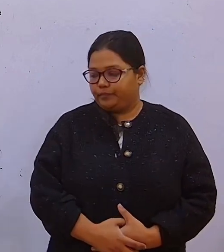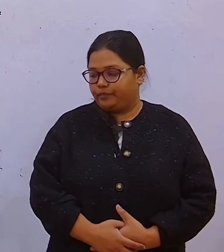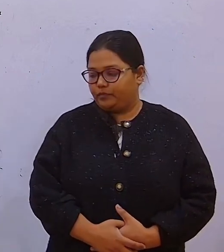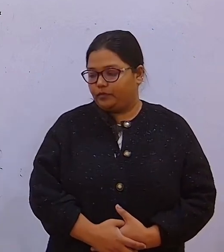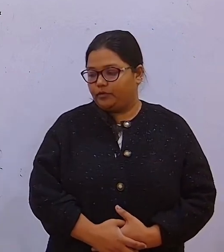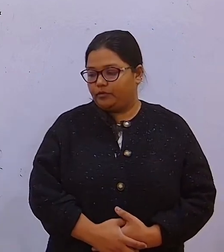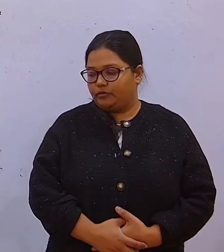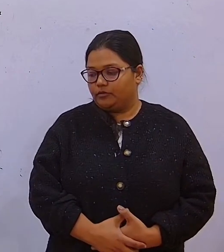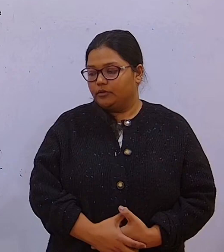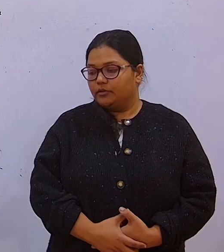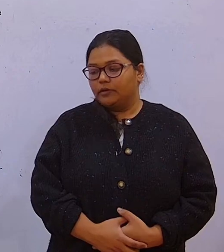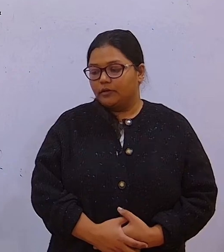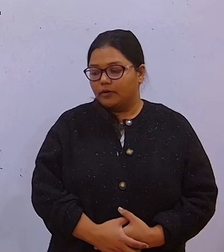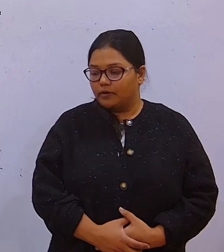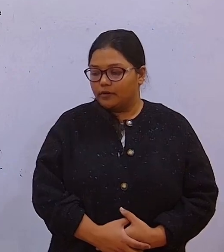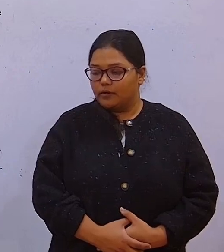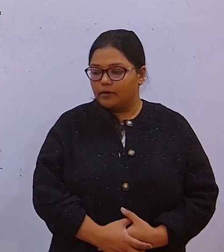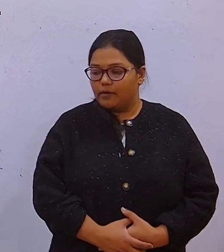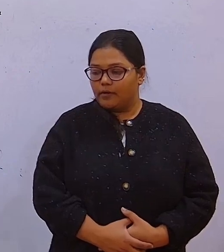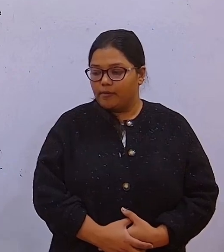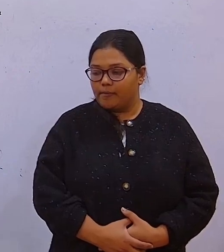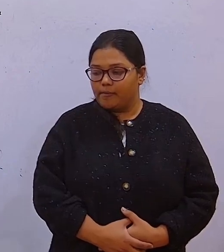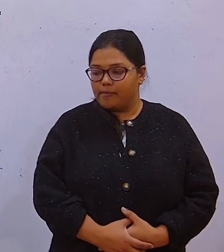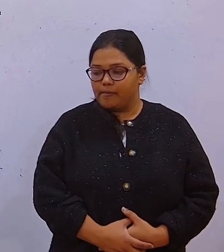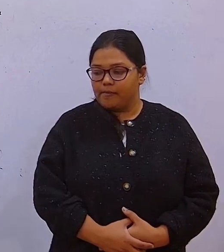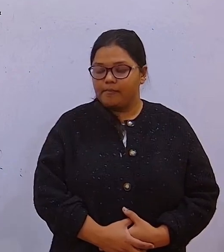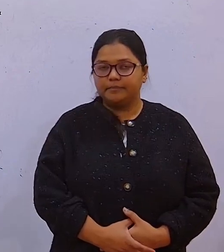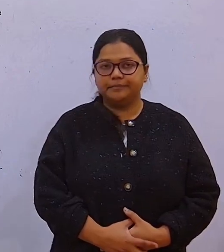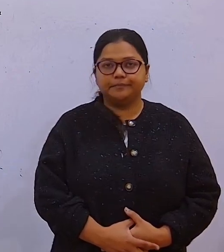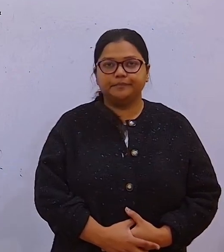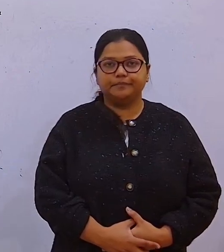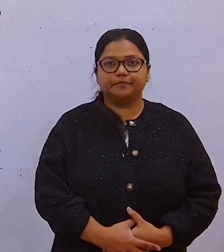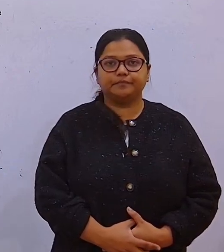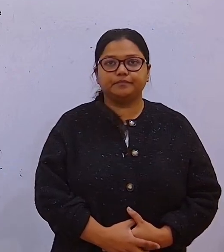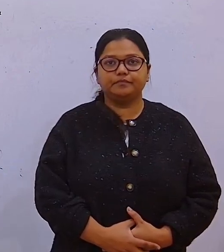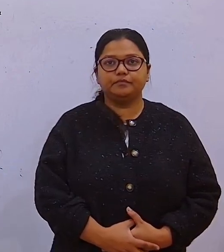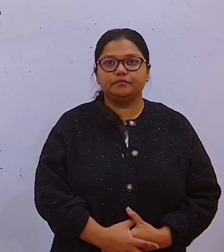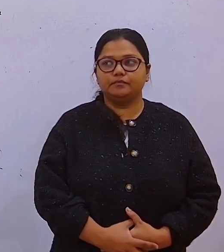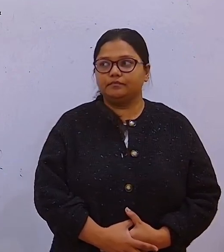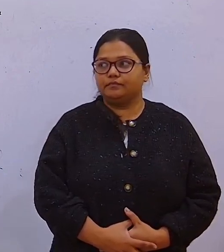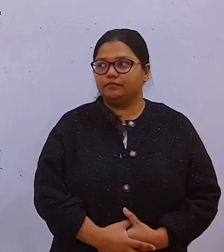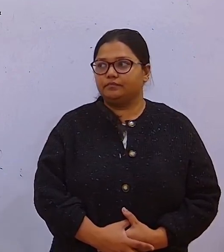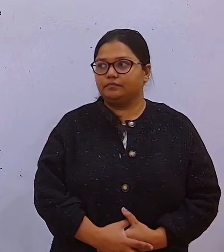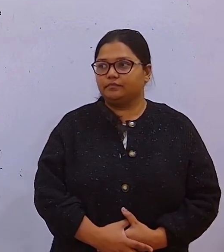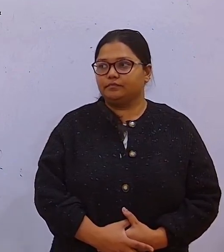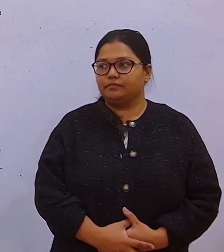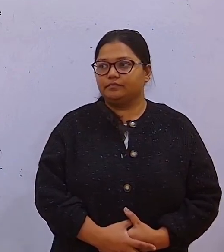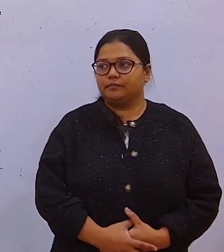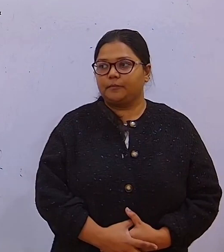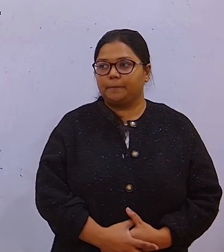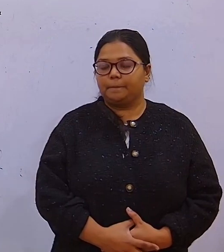अनकाउंटेबल नाउन में, गिनती का बोध कराना हो